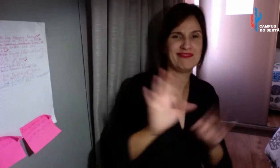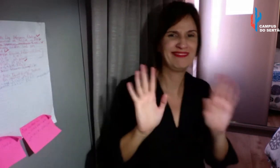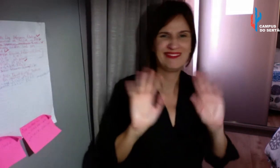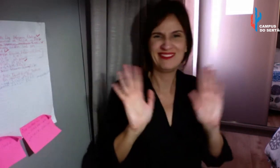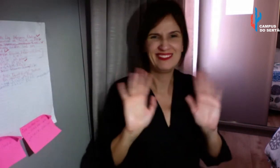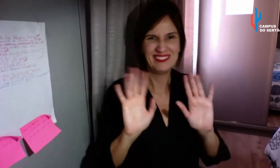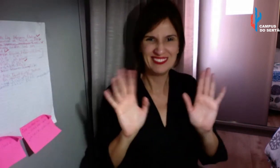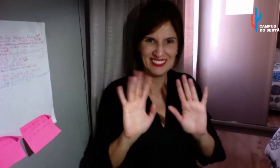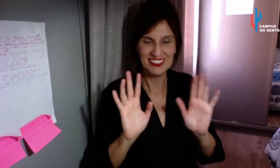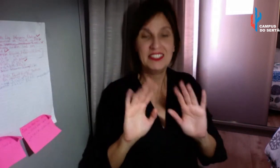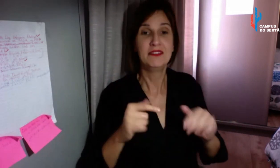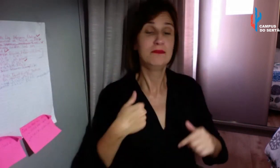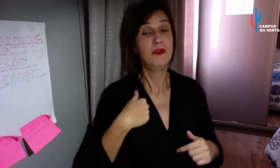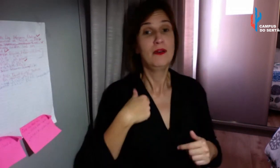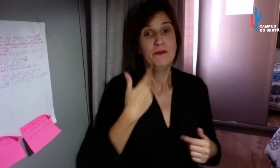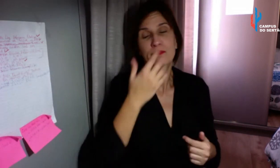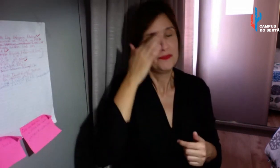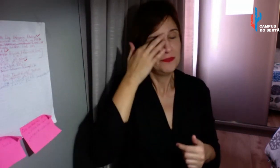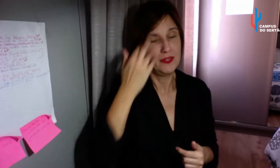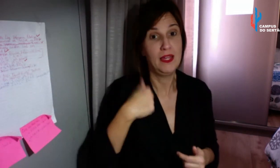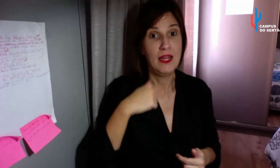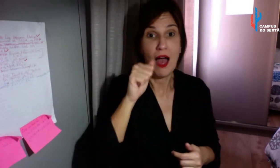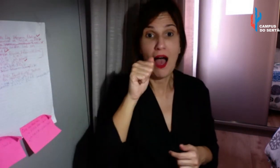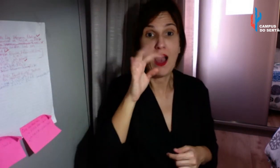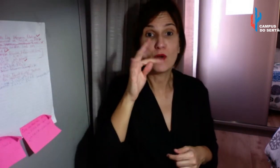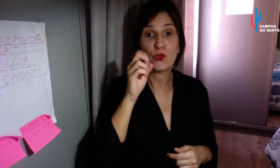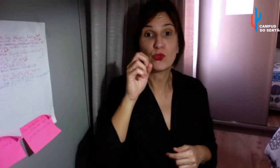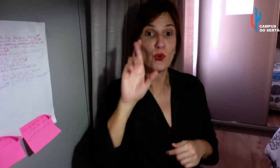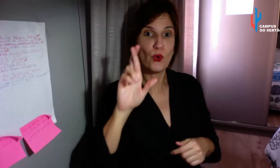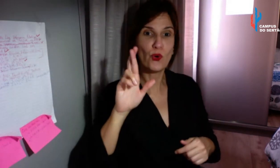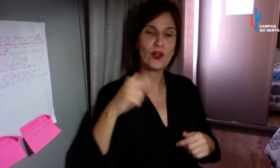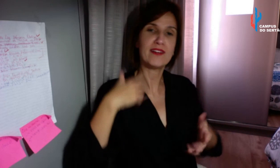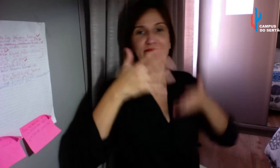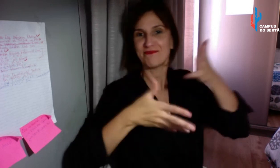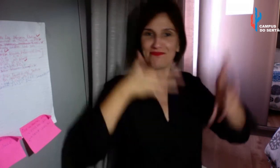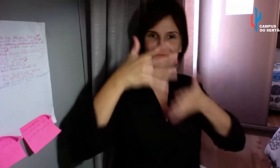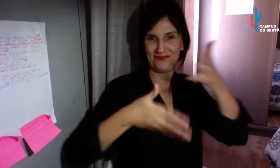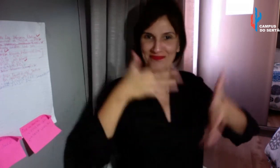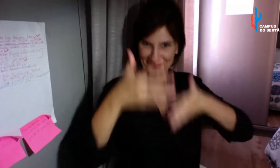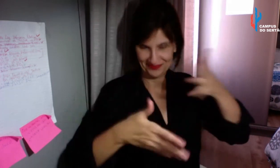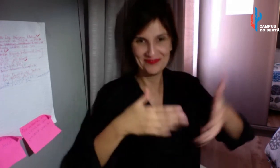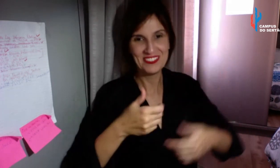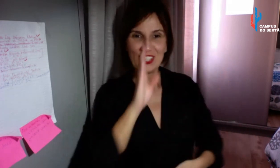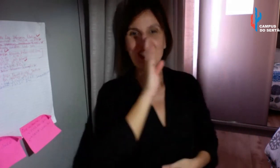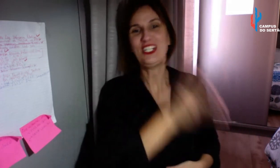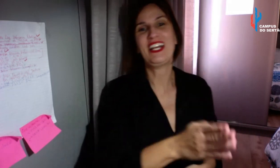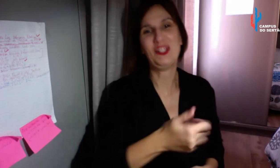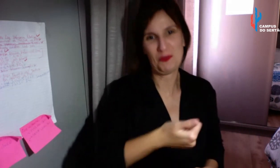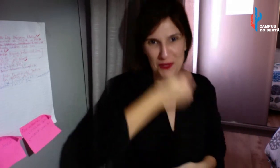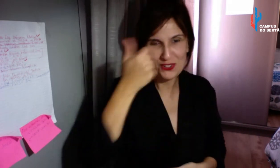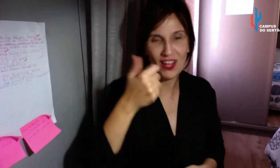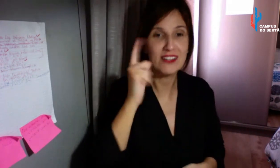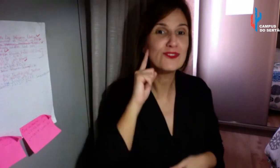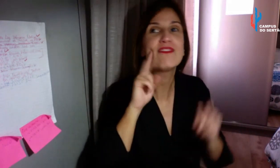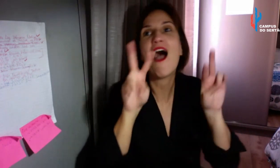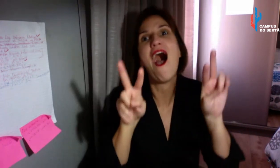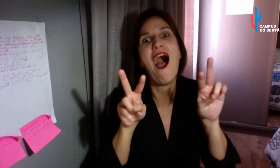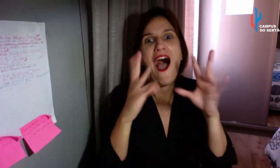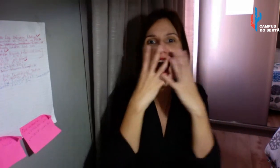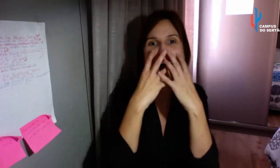mas que não se coloque intérpretes e que o professor mesmo possa elaborar. de própria autoria